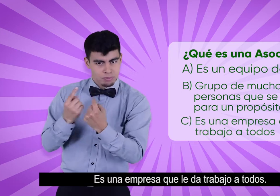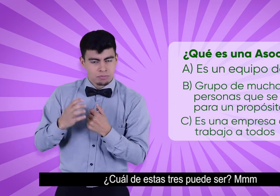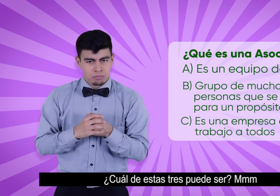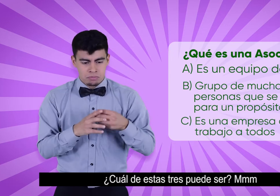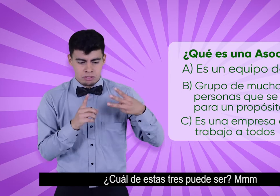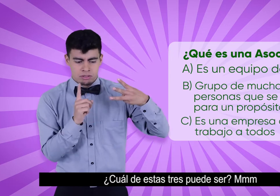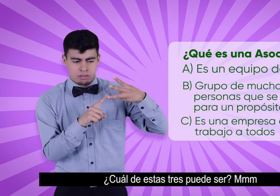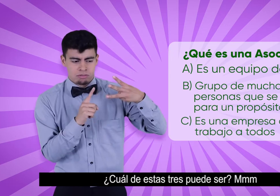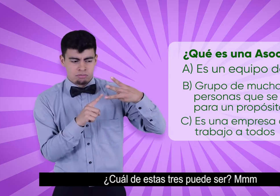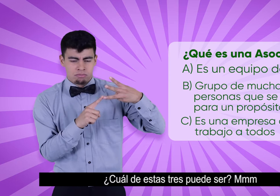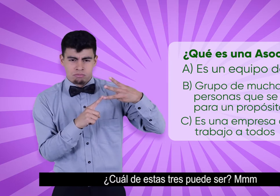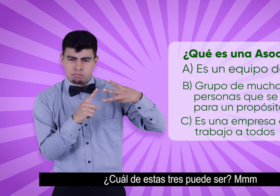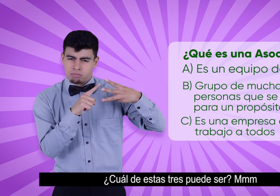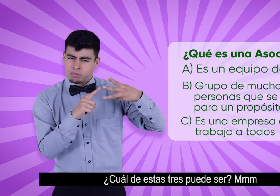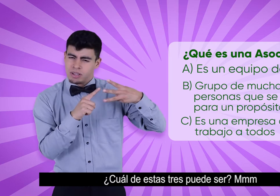¿Cuál de estas tres puede ser?